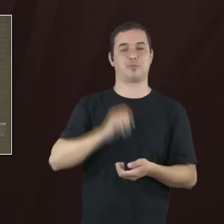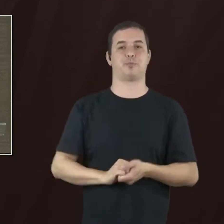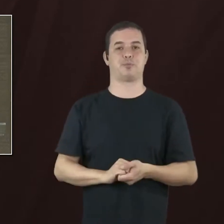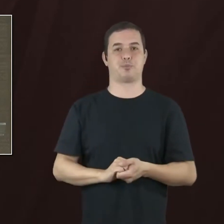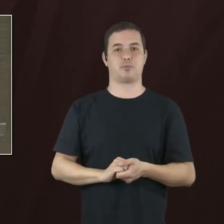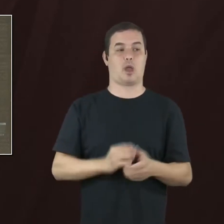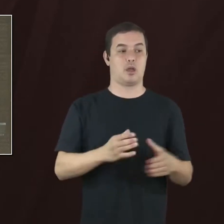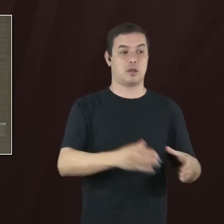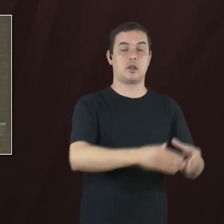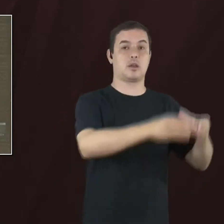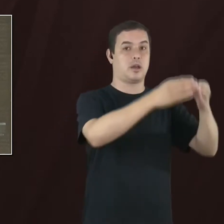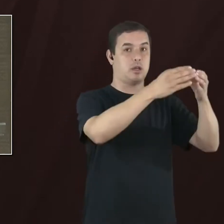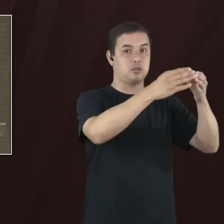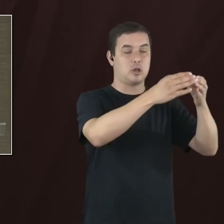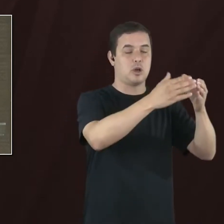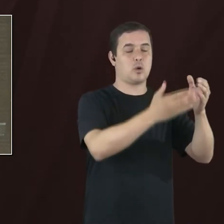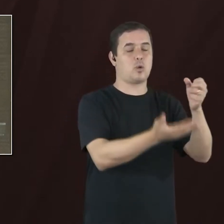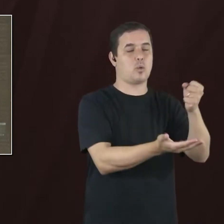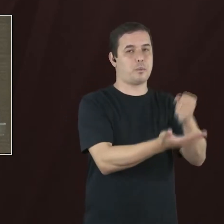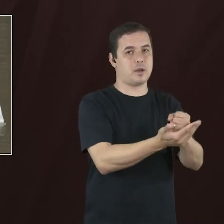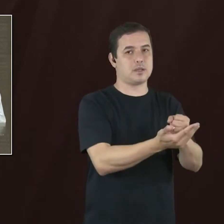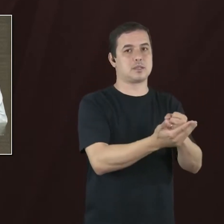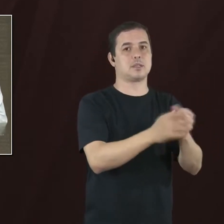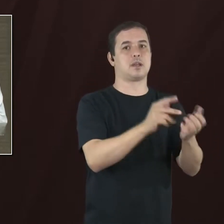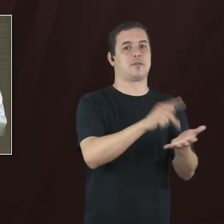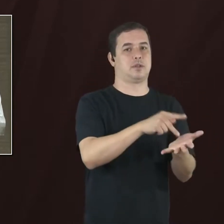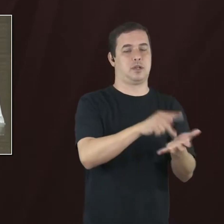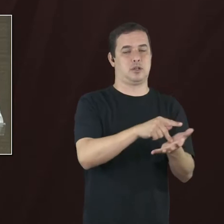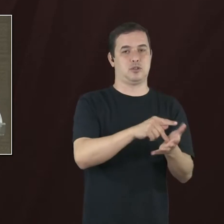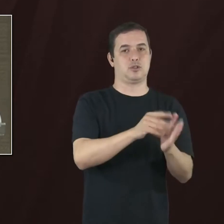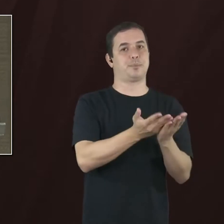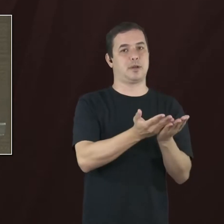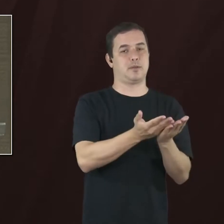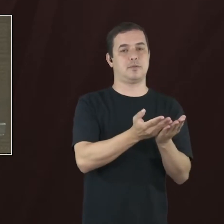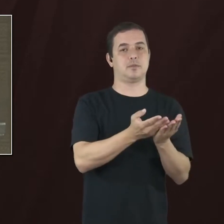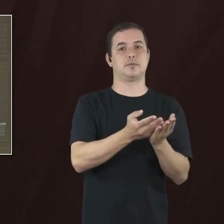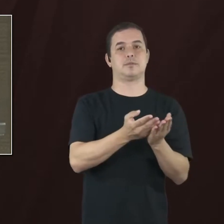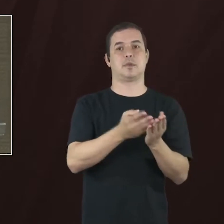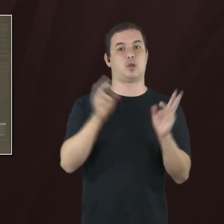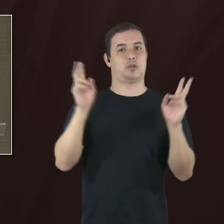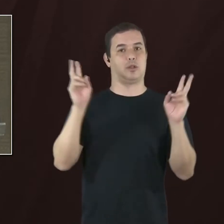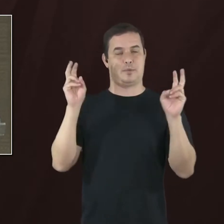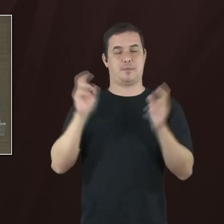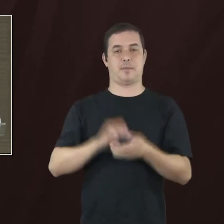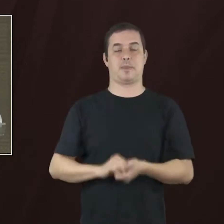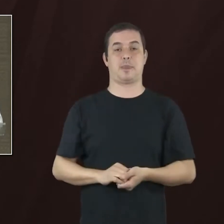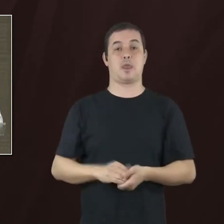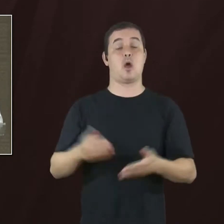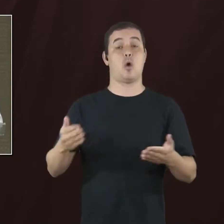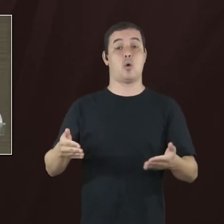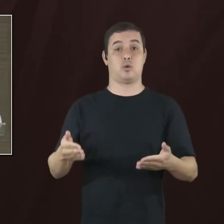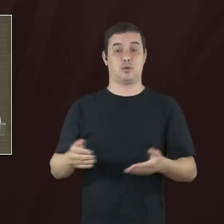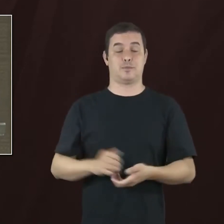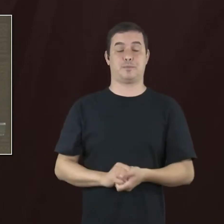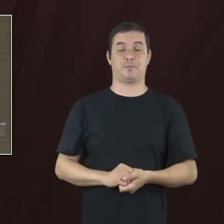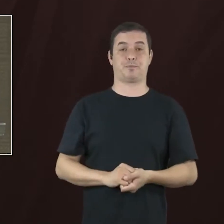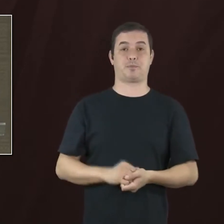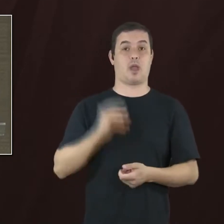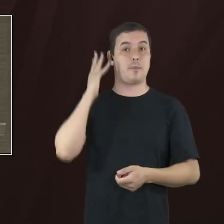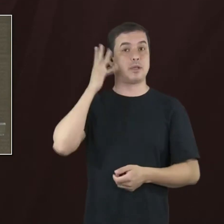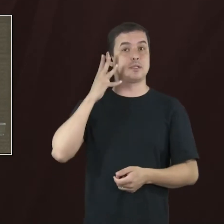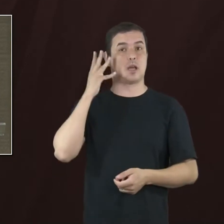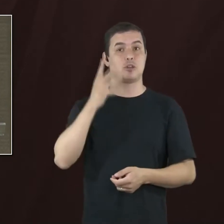Base da Verdade. E nós, esta noite, vamos abordar a mensagem